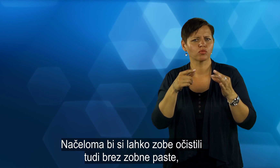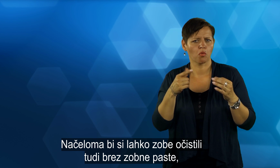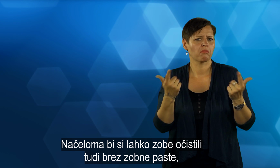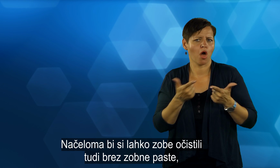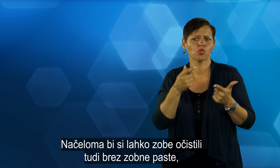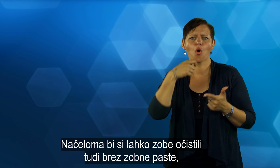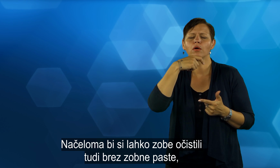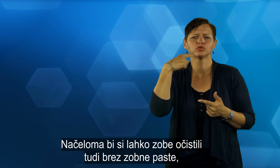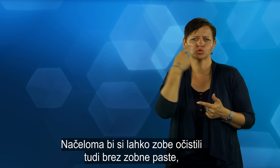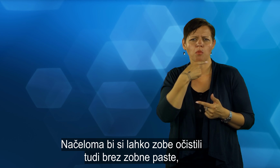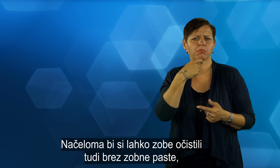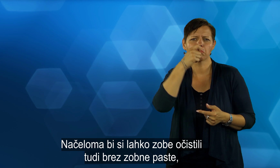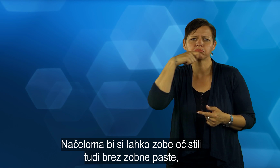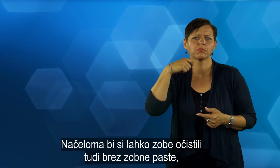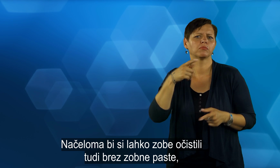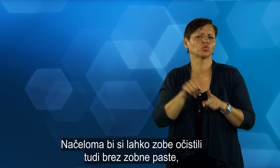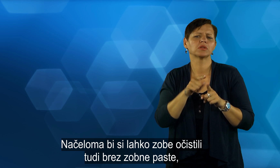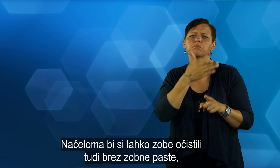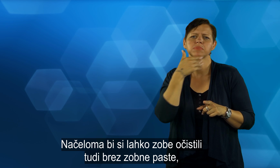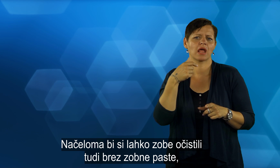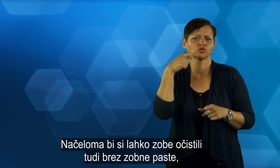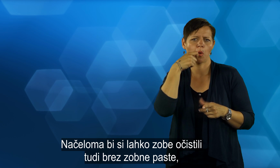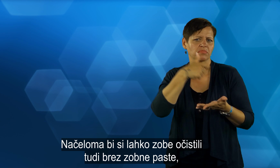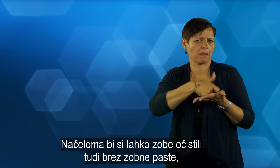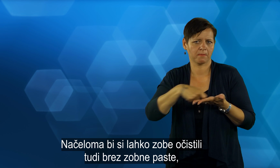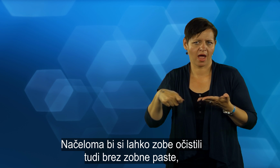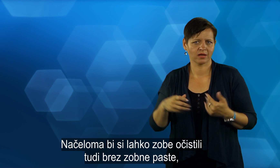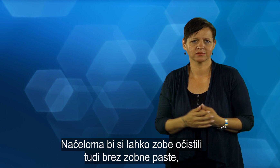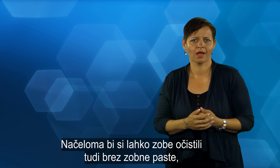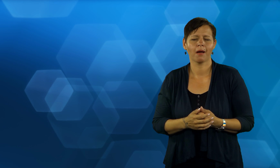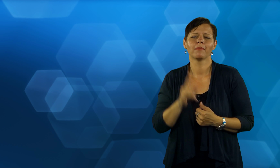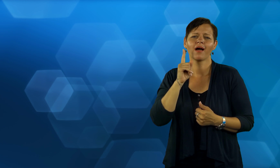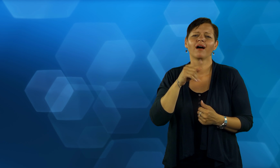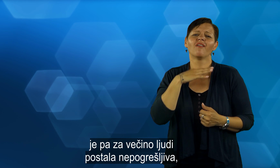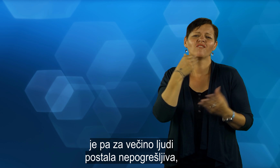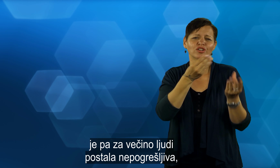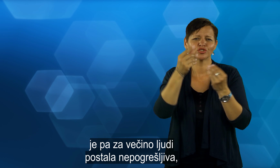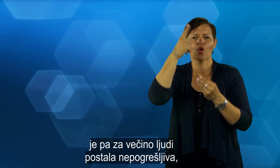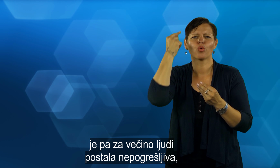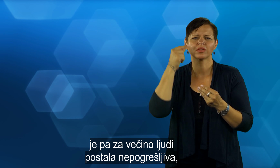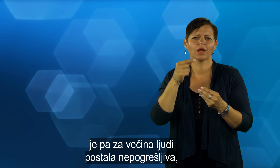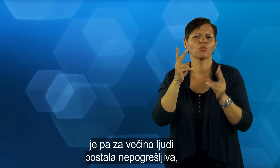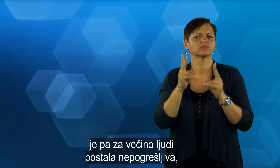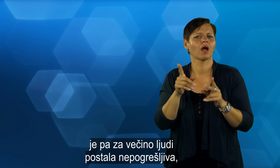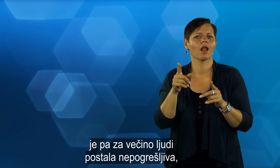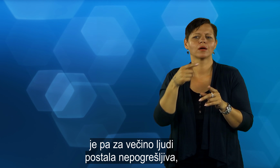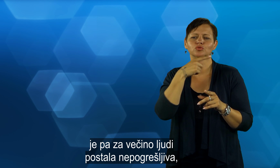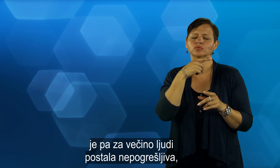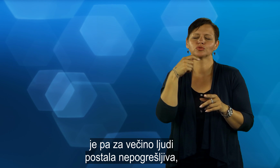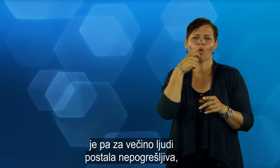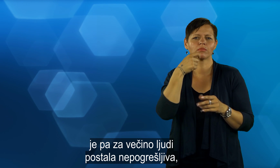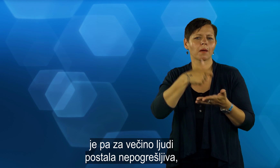Načeloma bi si lahko zobe očistili tudi brez zobne paste, je pa za večino ljudi postala nepogrešljiva, saj